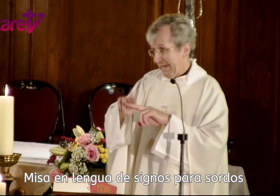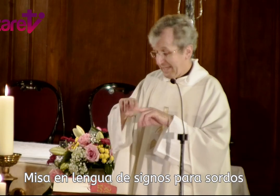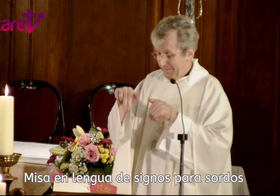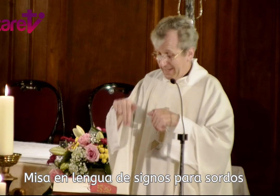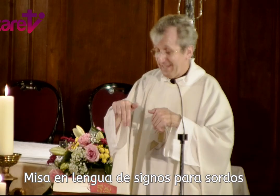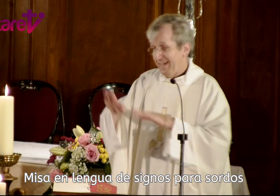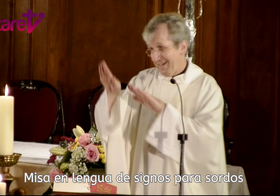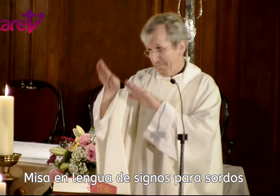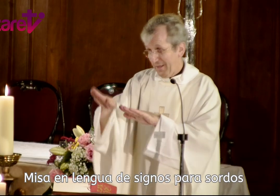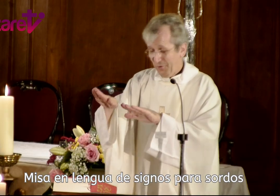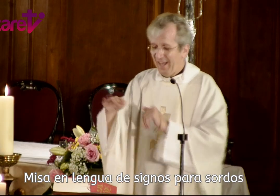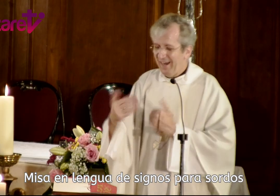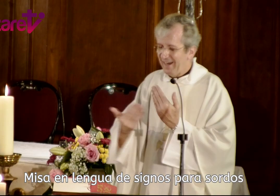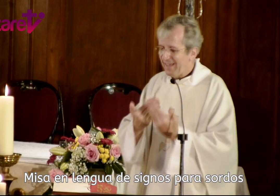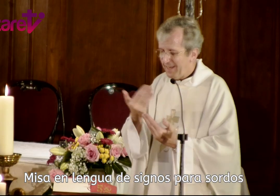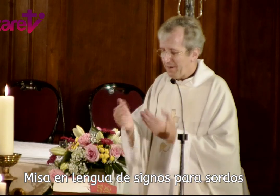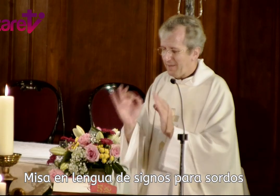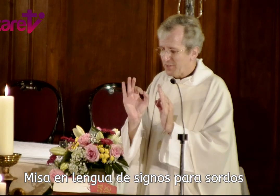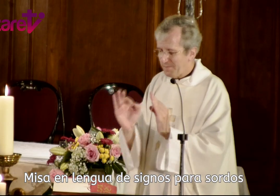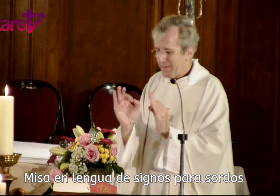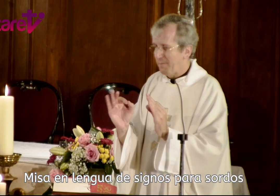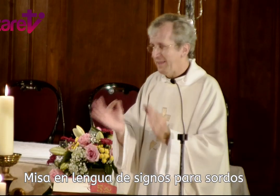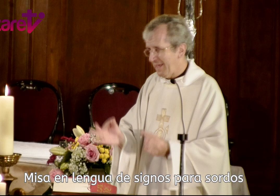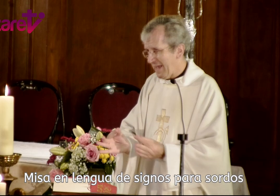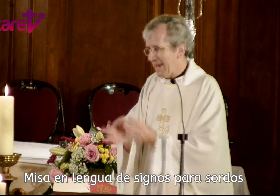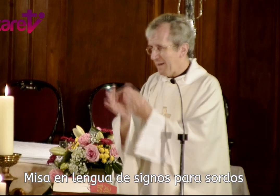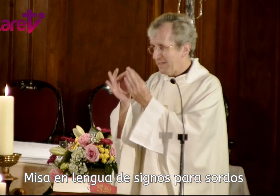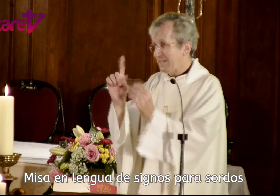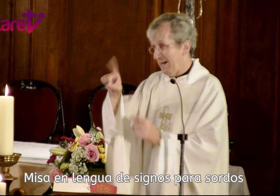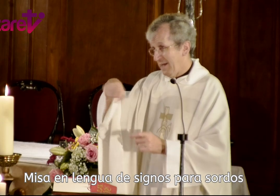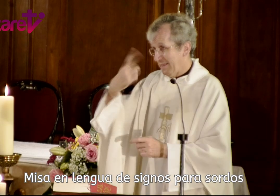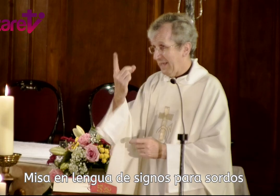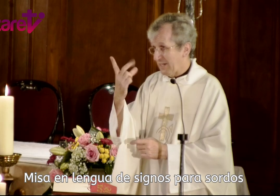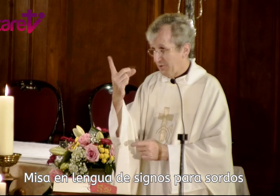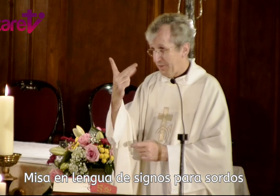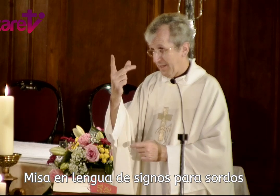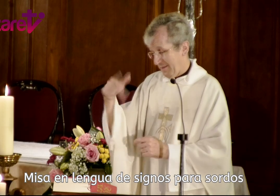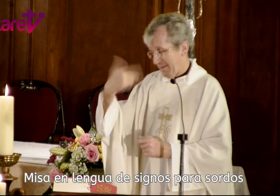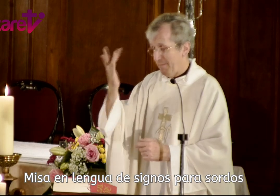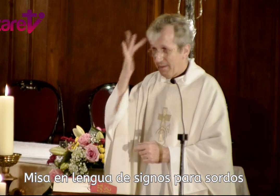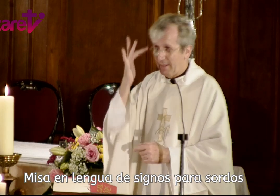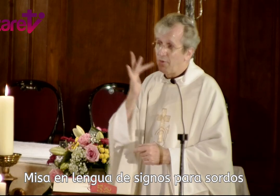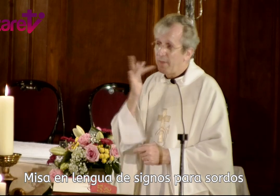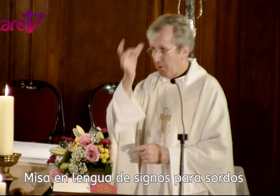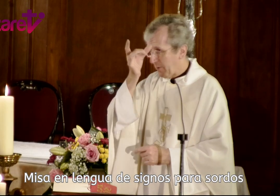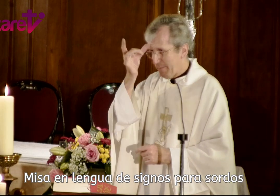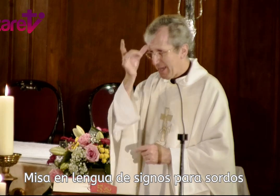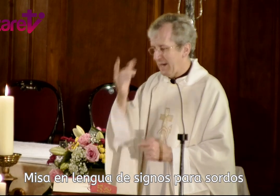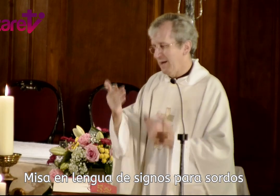Esta fiesta patronal la celebraremos especialmente en la misa de las 12 del domingo por la mañana,